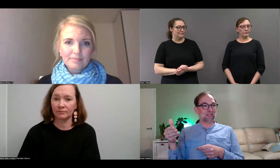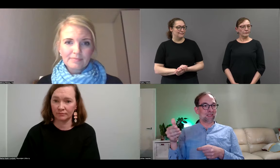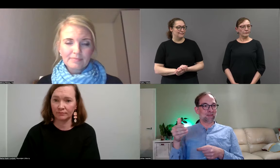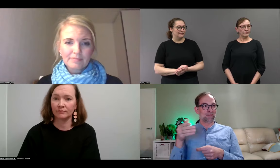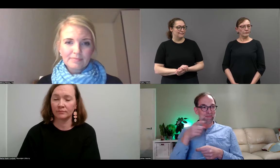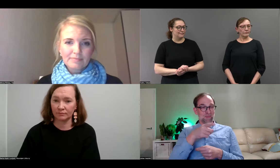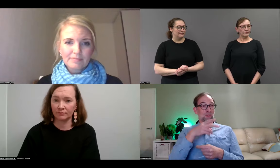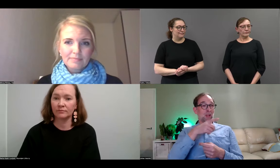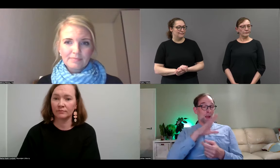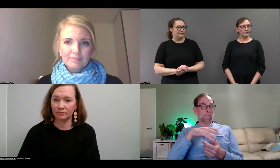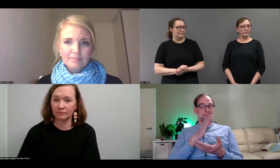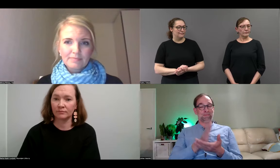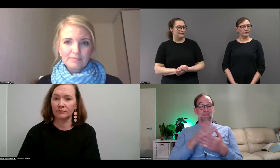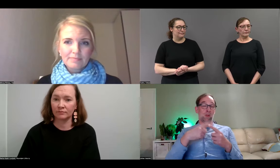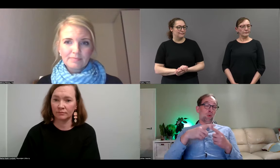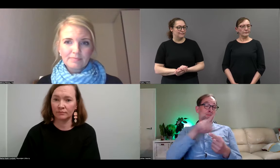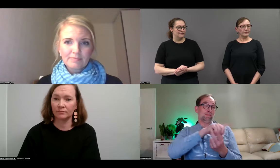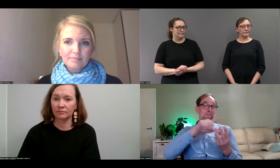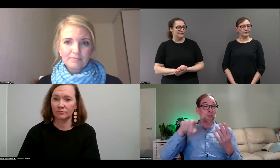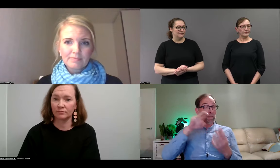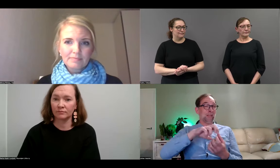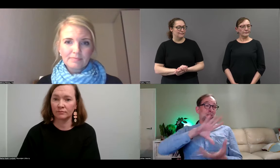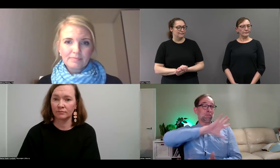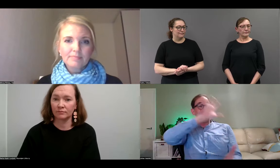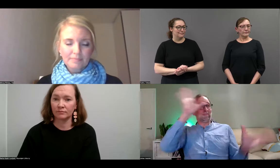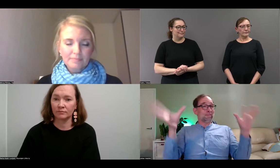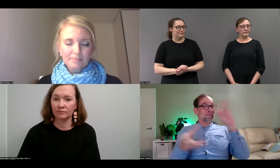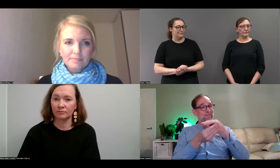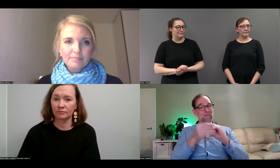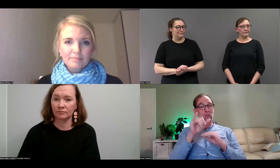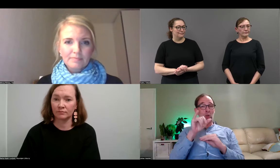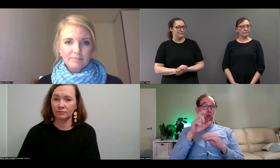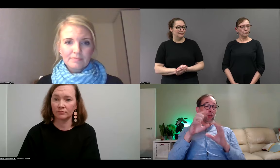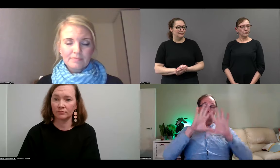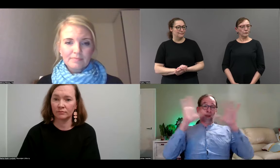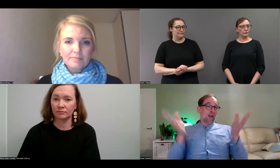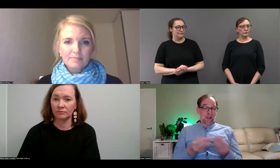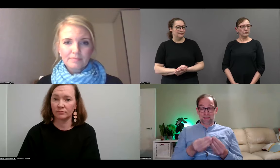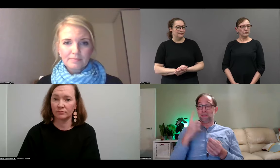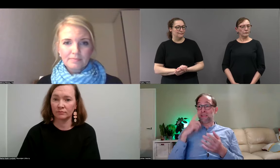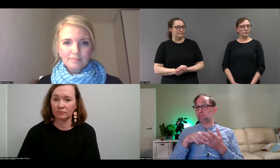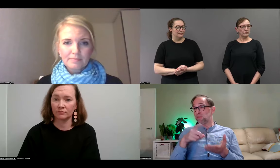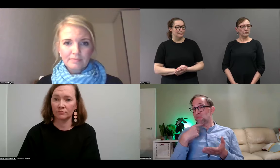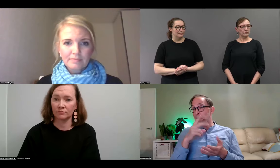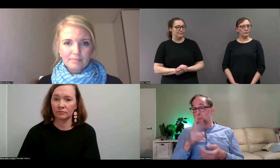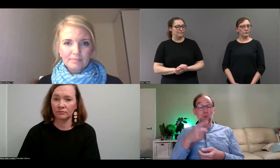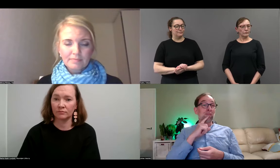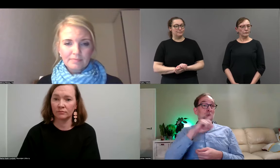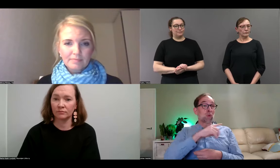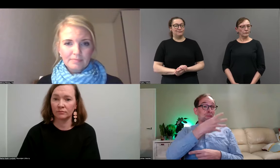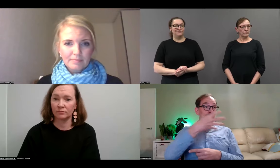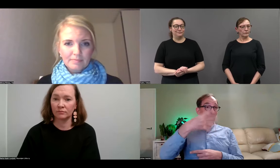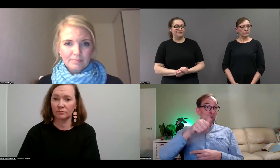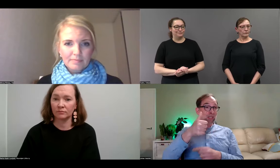kiitoksia tästä suomenruotsalaisesta viittomakielestä vielä. Ja täällä på svenska, man funderar på hela den här stora helheten, Yle